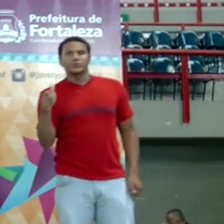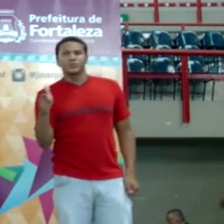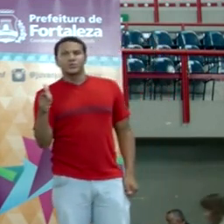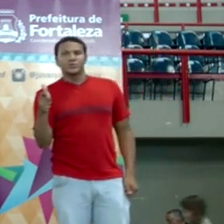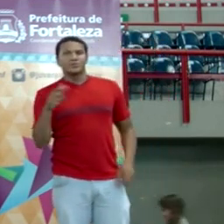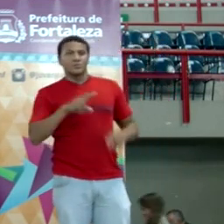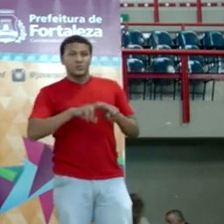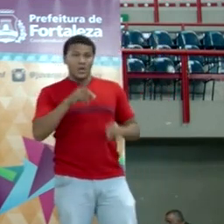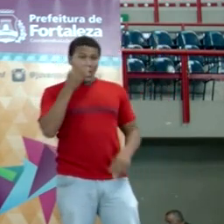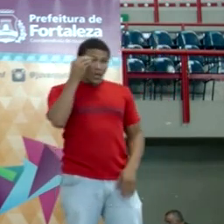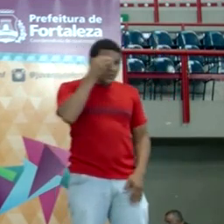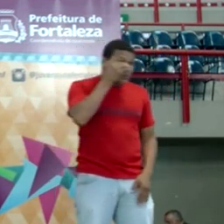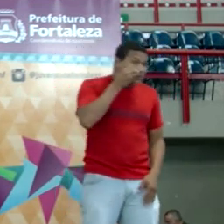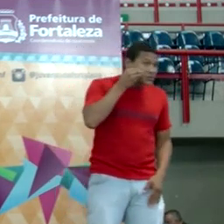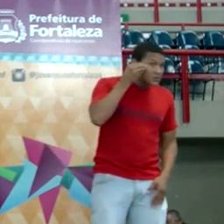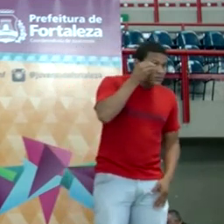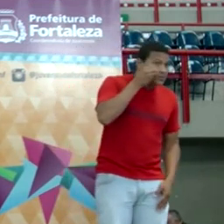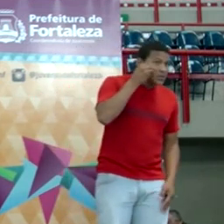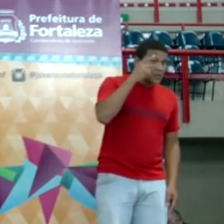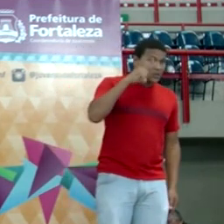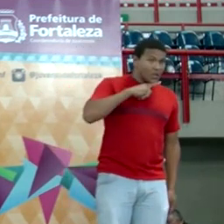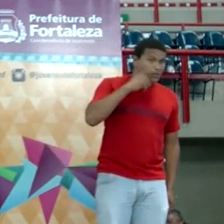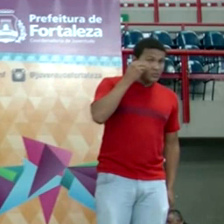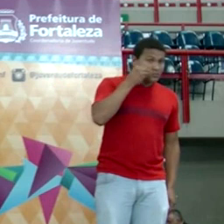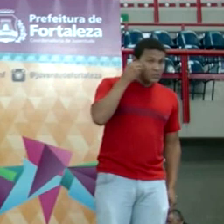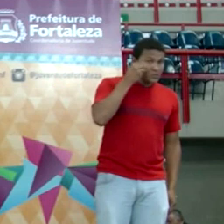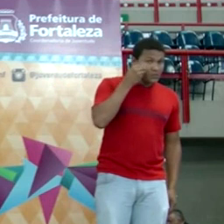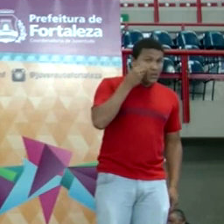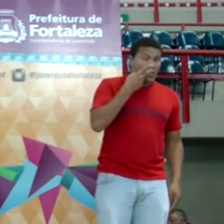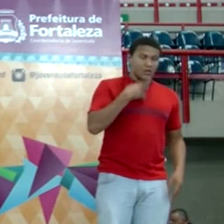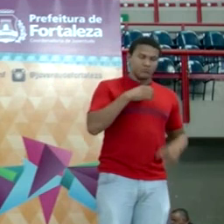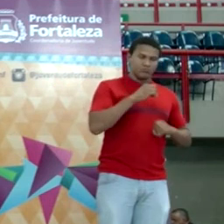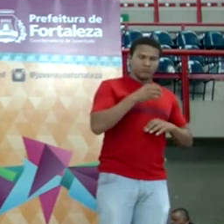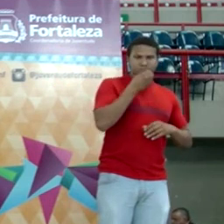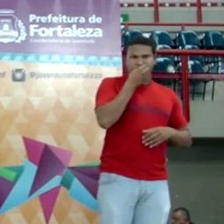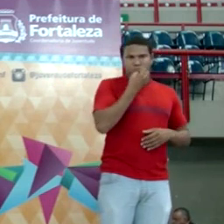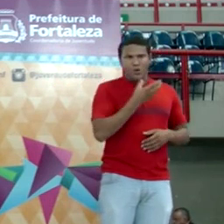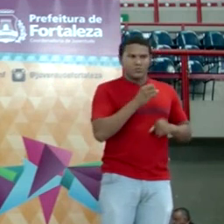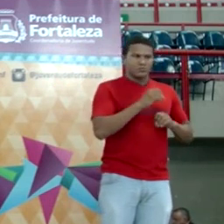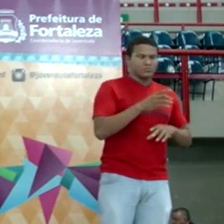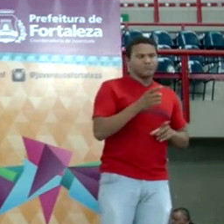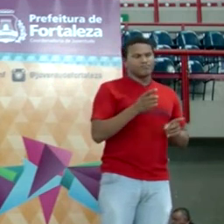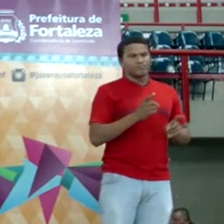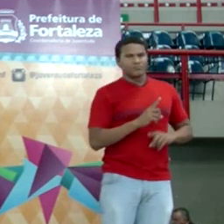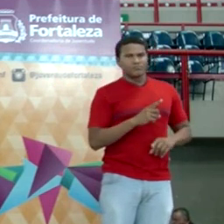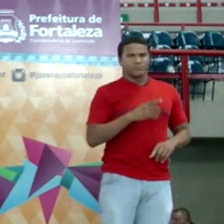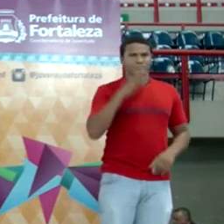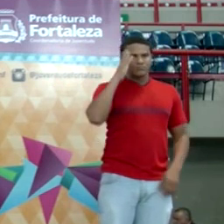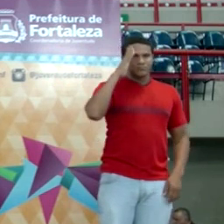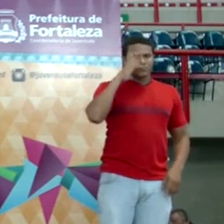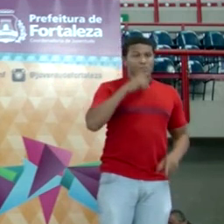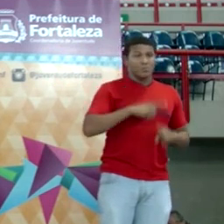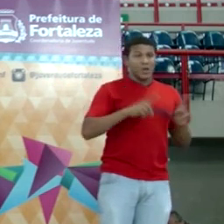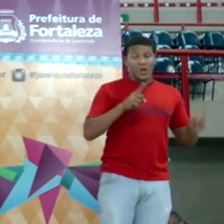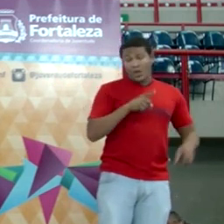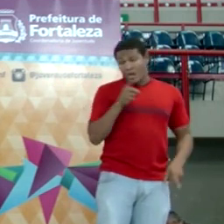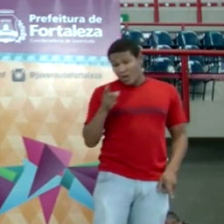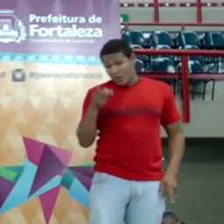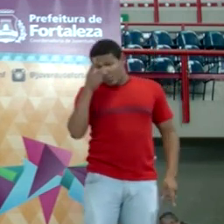que é experiente, eu posso analisar a situação dele se dá bem ou se dá mal. Aí uma completa a outra? Completa. Para o cara